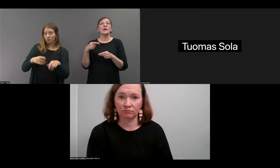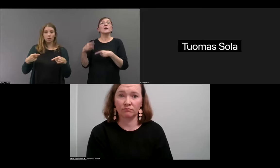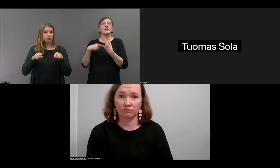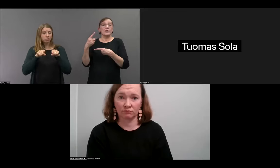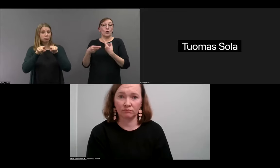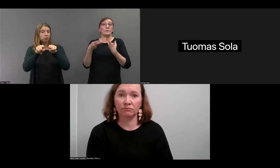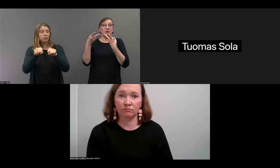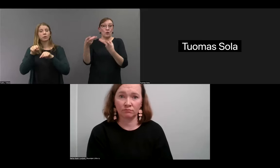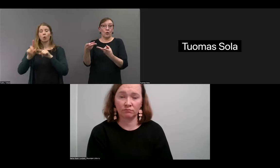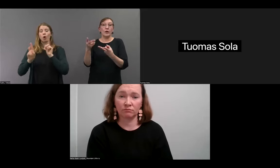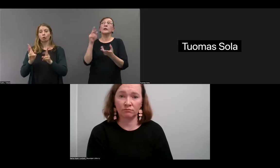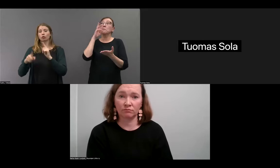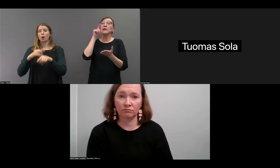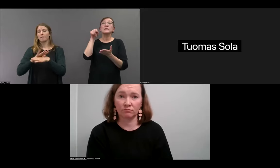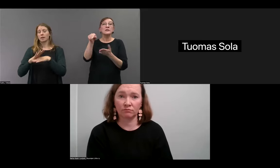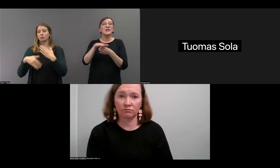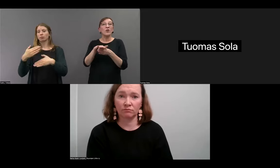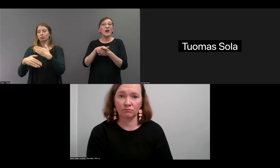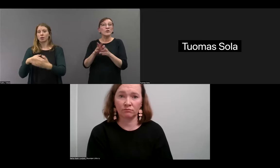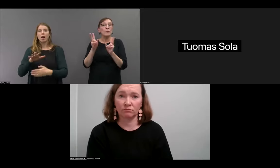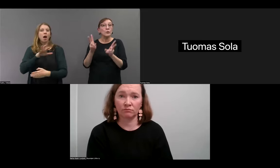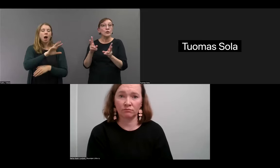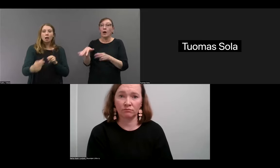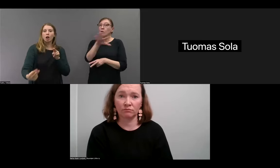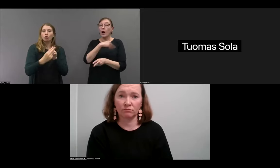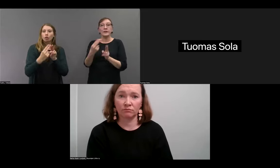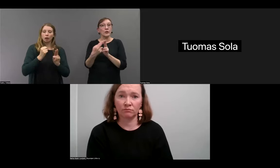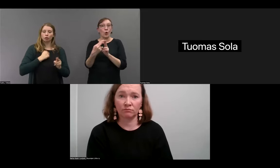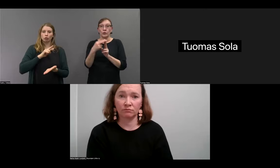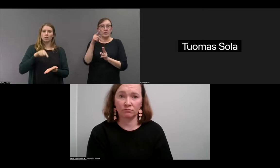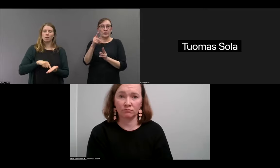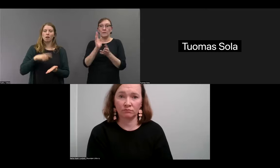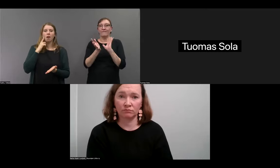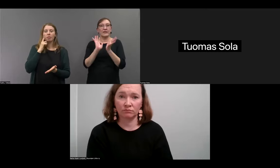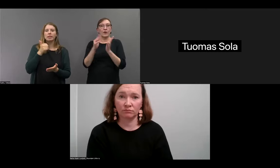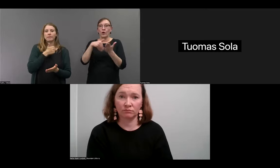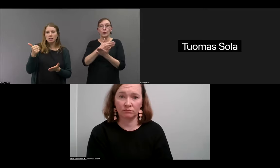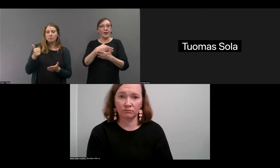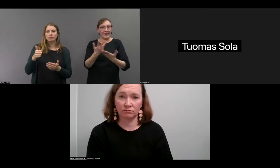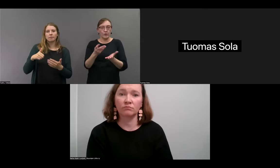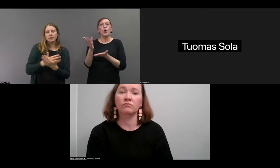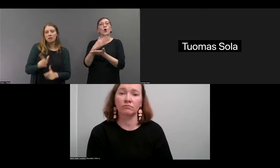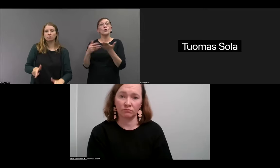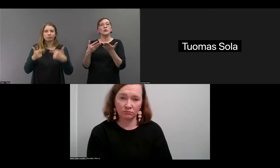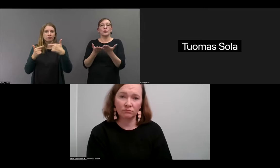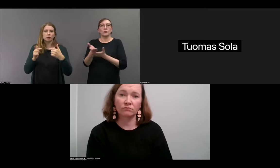Sitä käytetään myös toki, ettei kaikki kontaktit missään nimessä tulekaan tämän videopalvelun kautta.